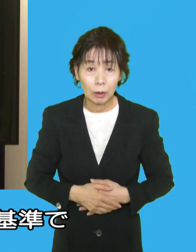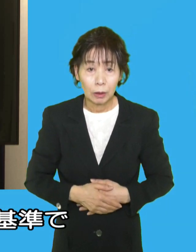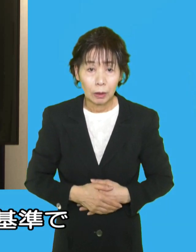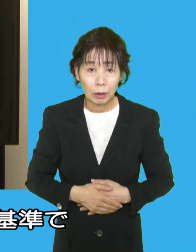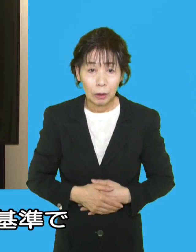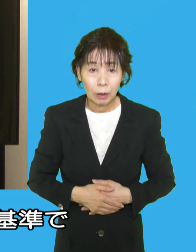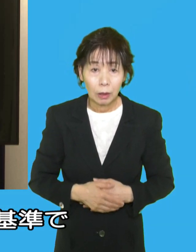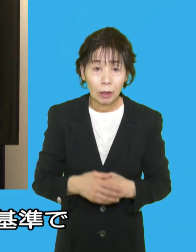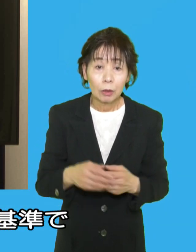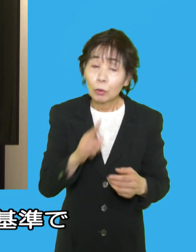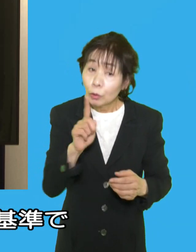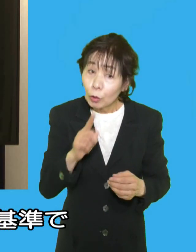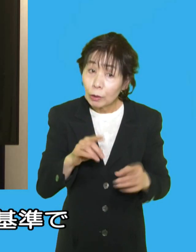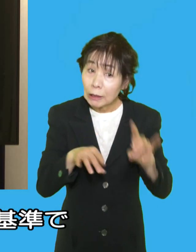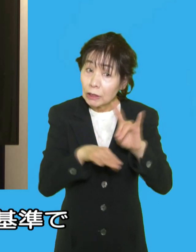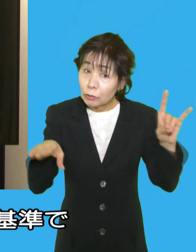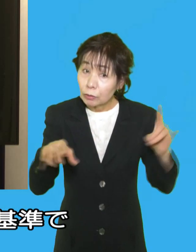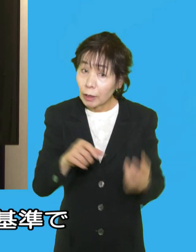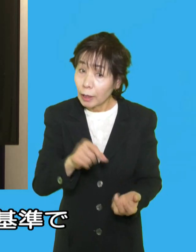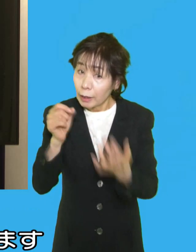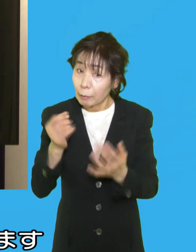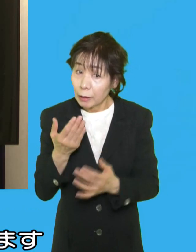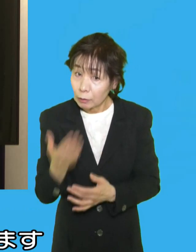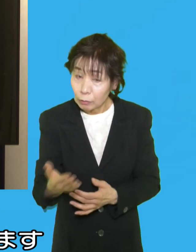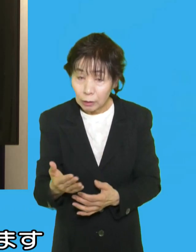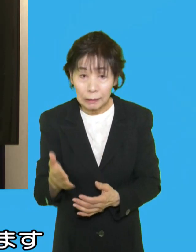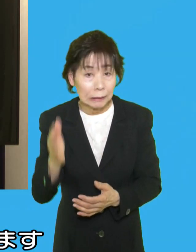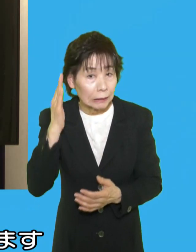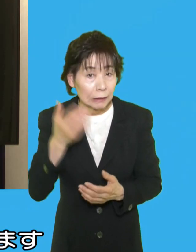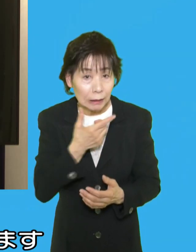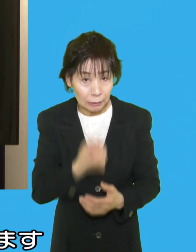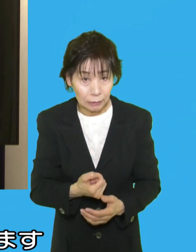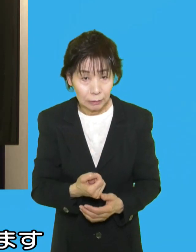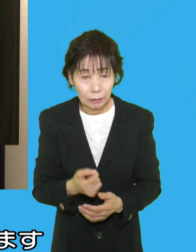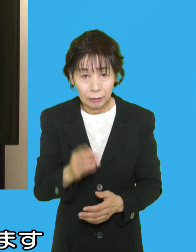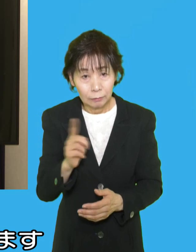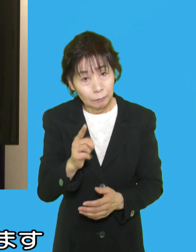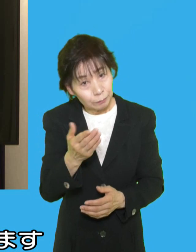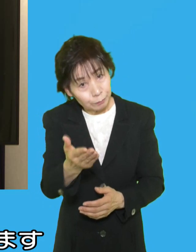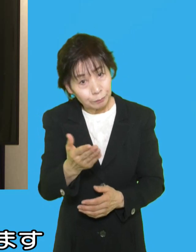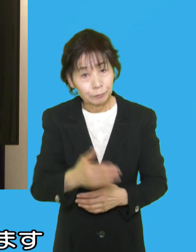二人はどのような基準で選ばれたのかについて伺えればと思ってます、うん。